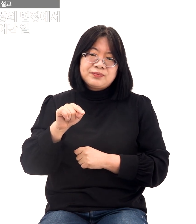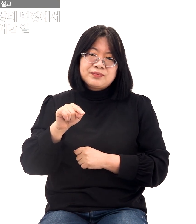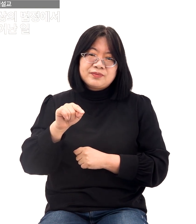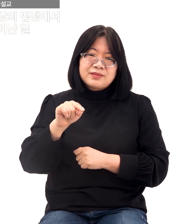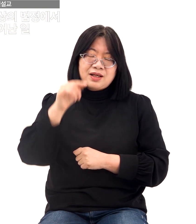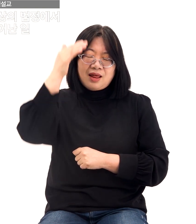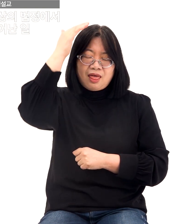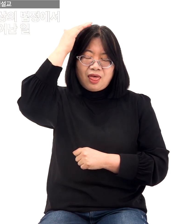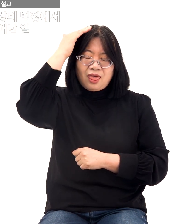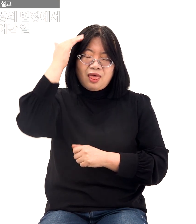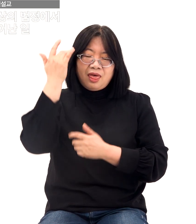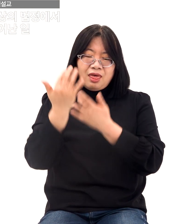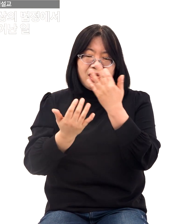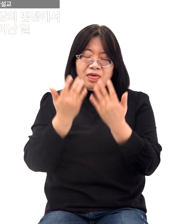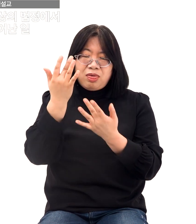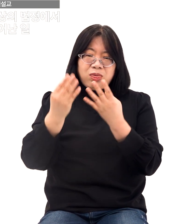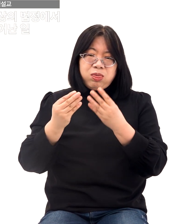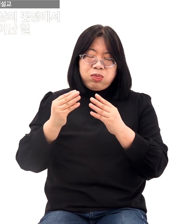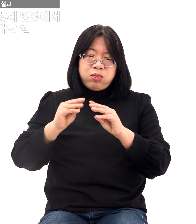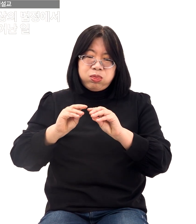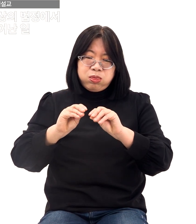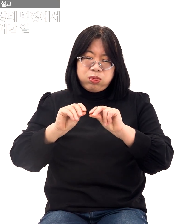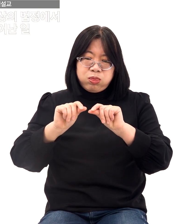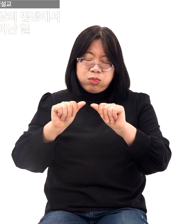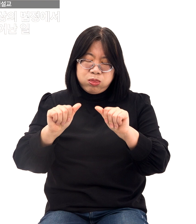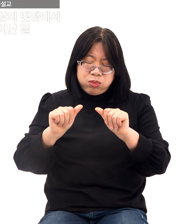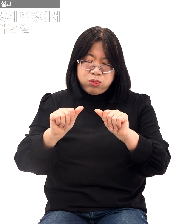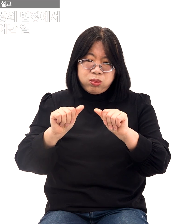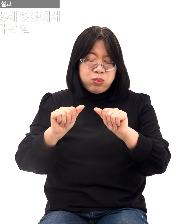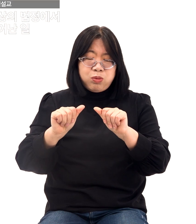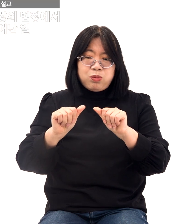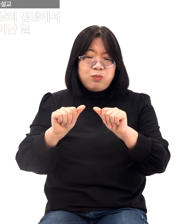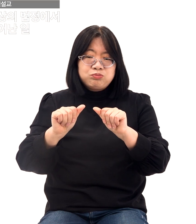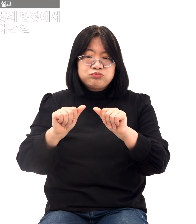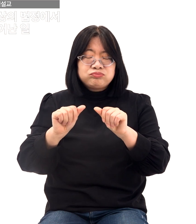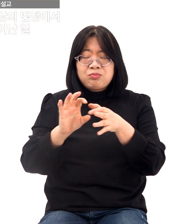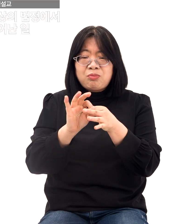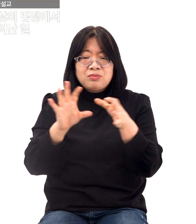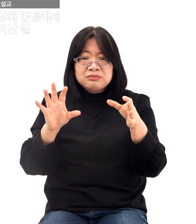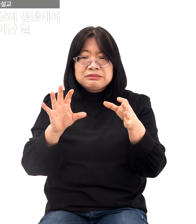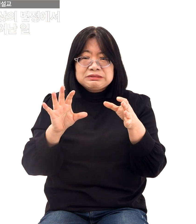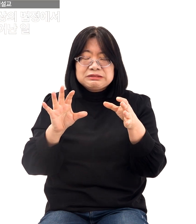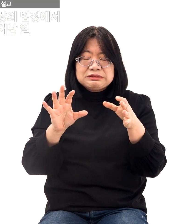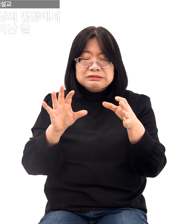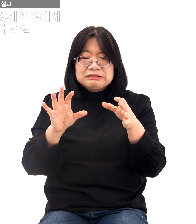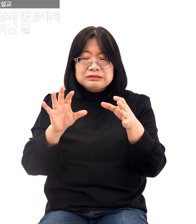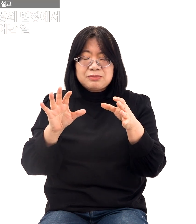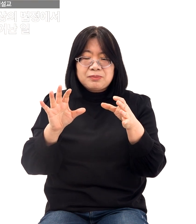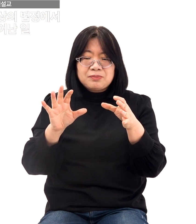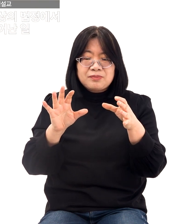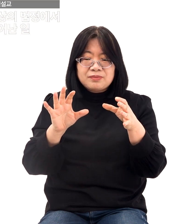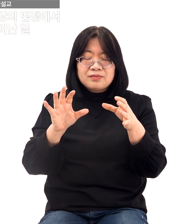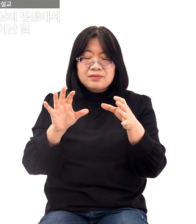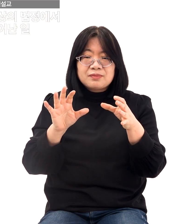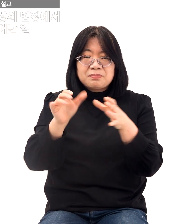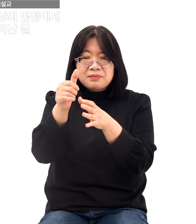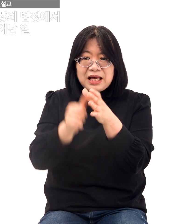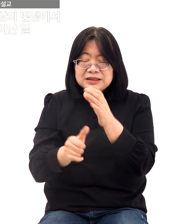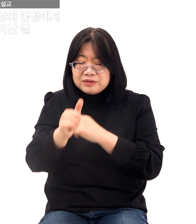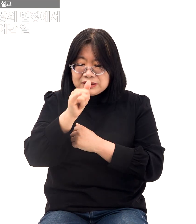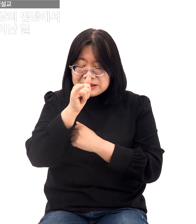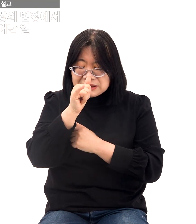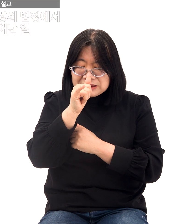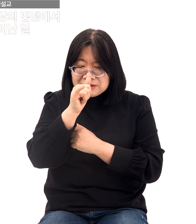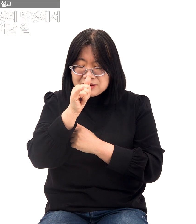되어도 시원치 않을 상태에 던져졌던 불구덩이에 그들을 꺼냈어요. 꺼낸 걸 뭐라